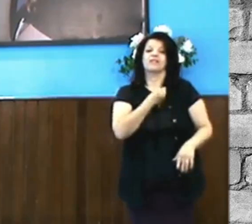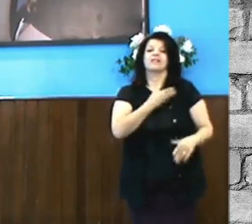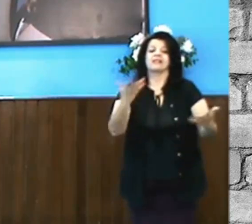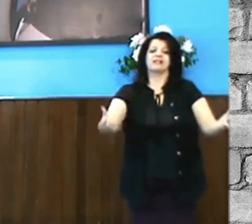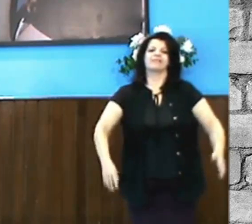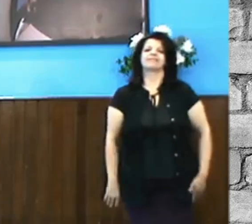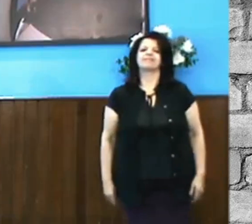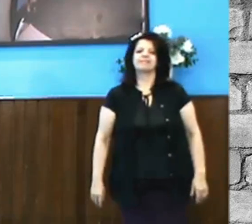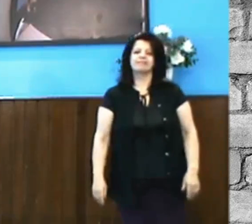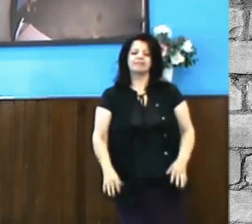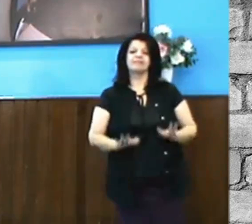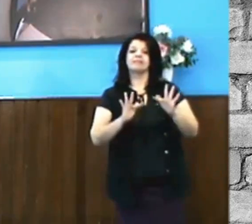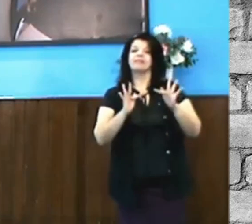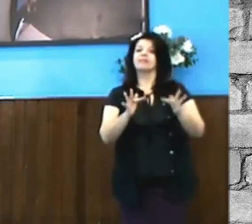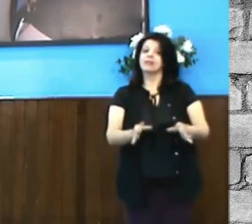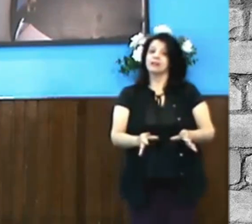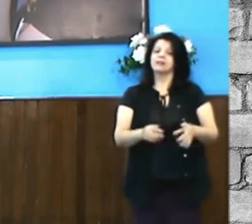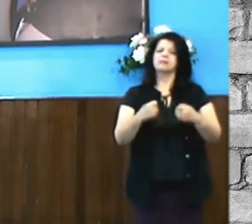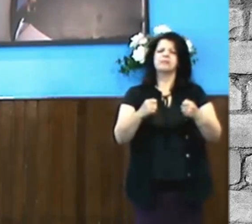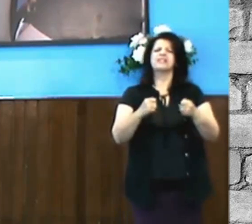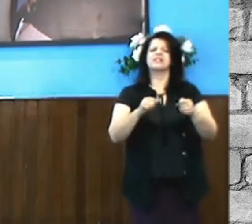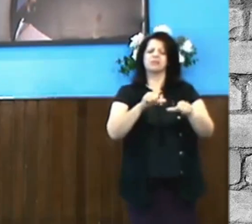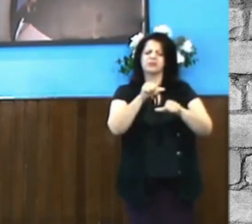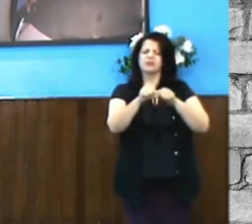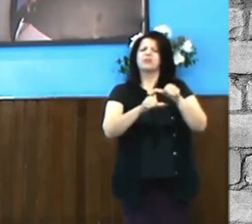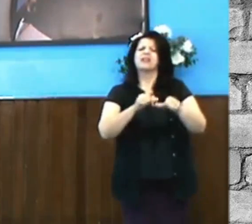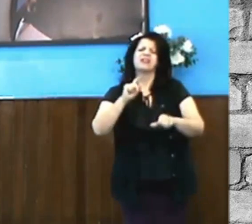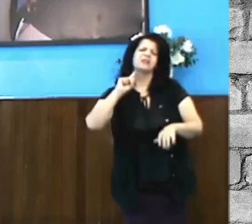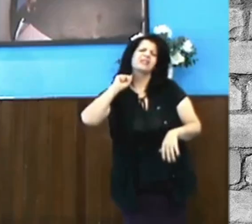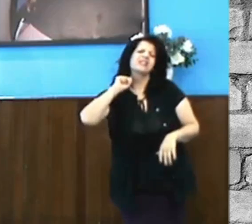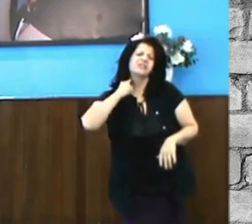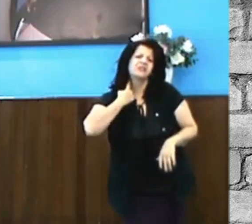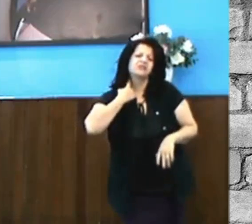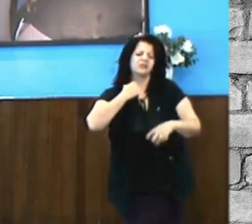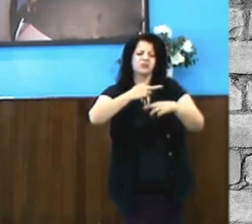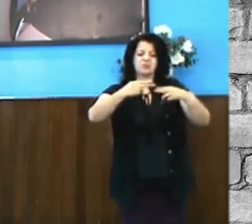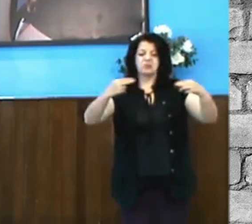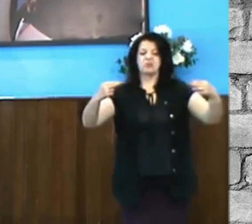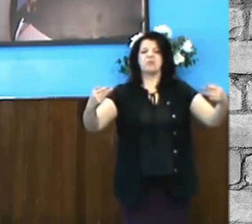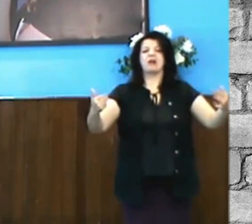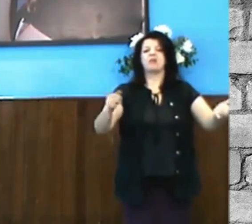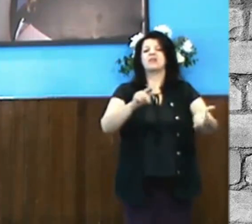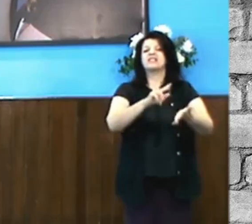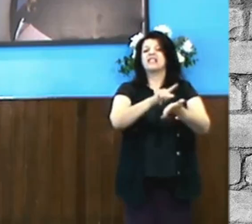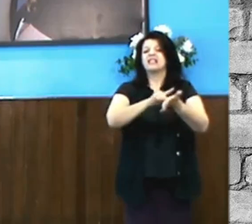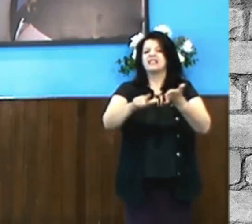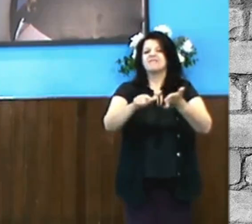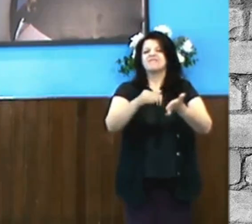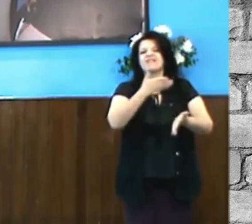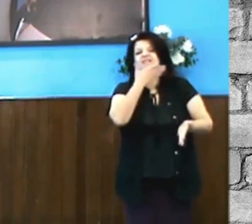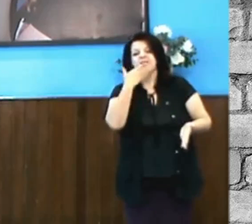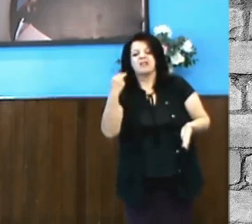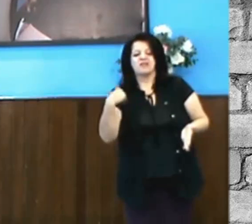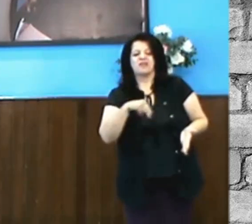Finalmente, precisamos substituir o tóxico por algo que nos satisfaça ainda mais. E esse é o ponto. Nós temos